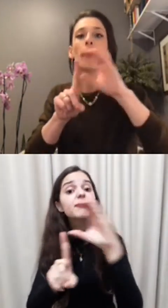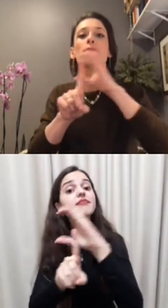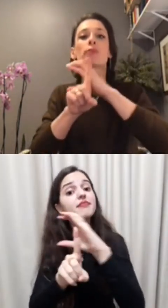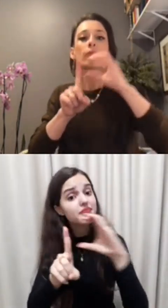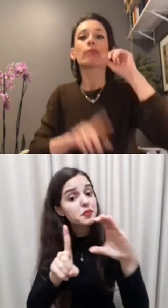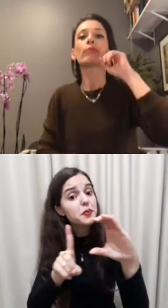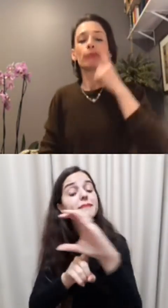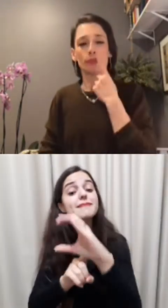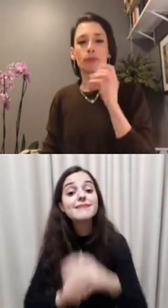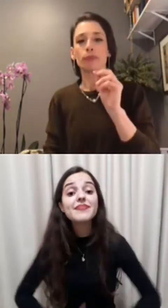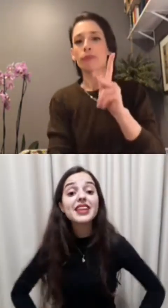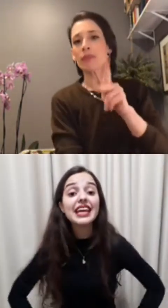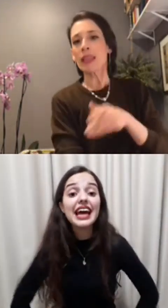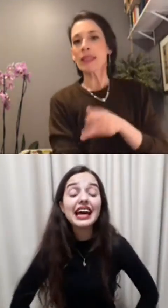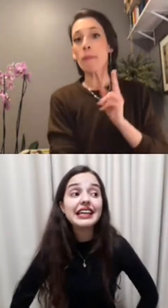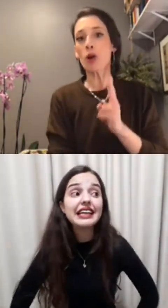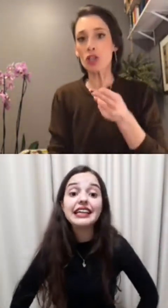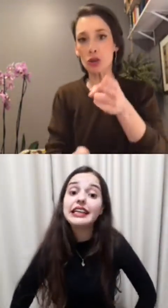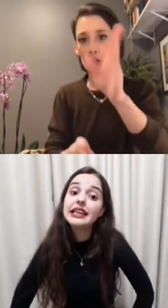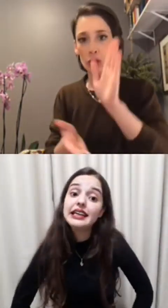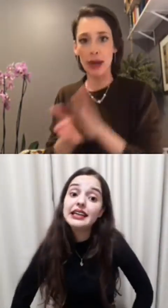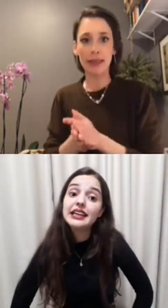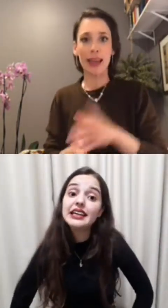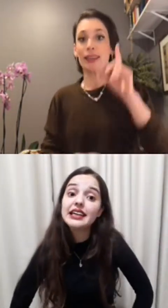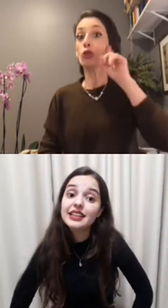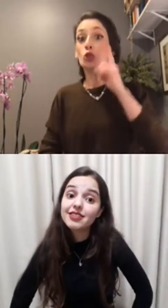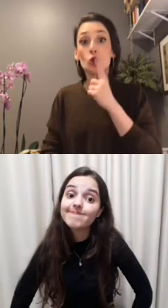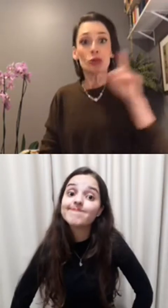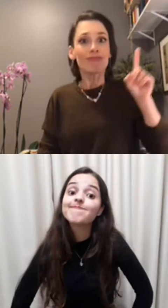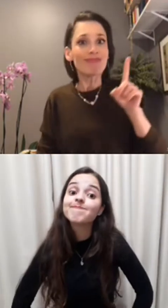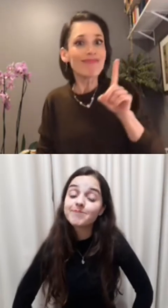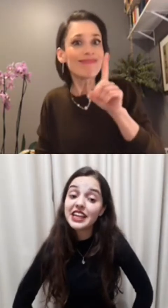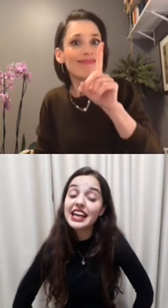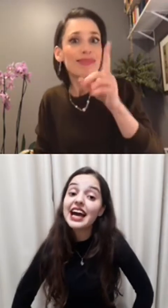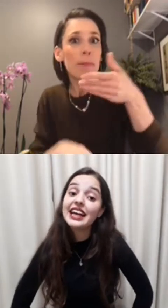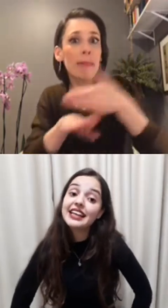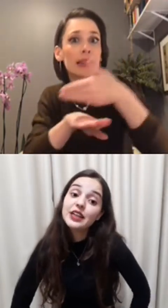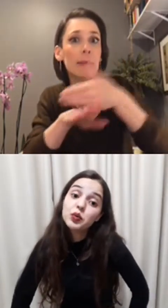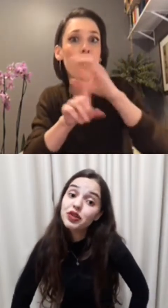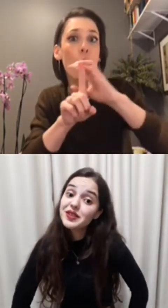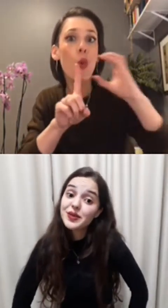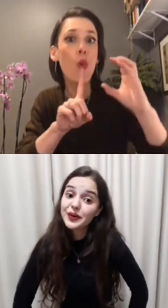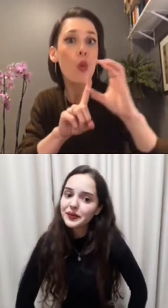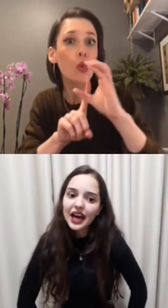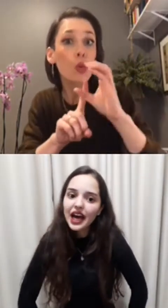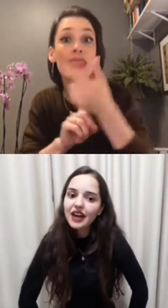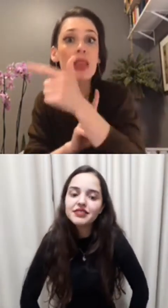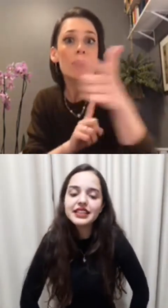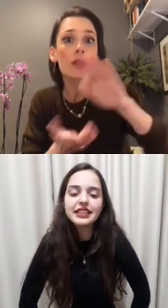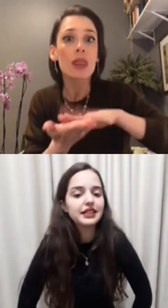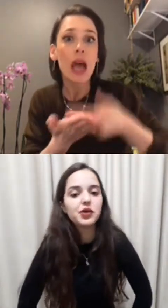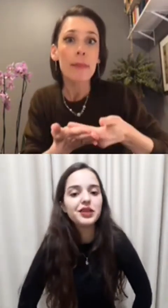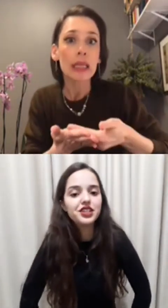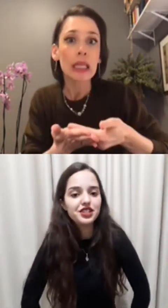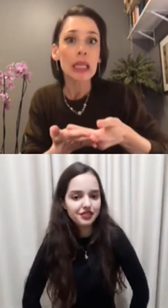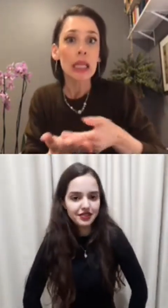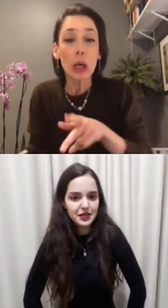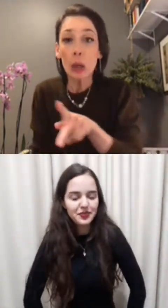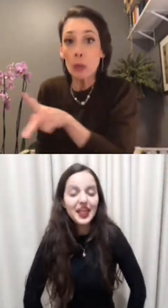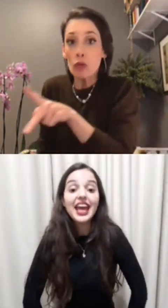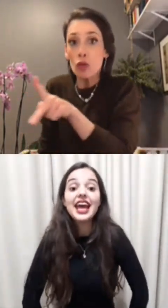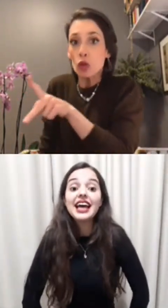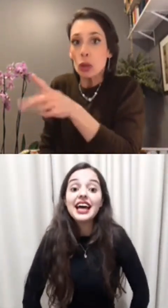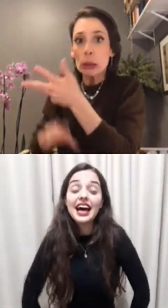tá? E Tá, pode aí, falar, tá? e aí o professor não tava, e como que a gente ia